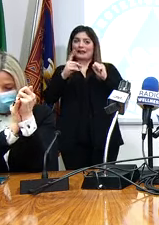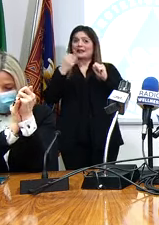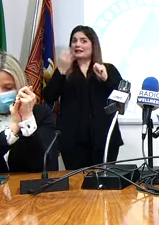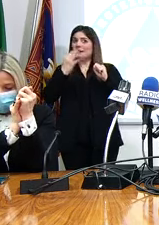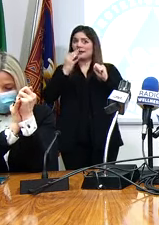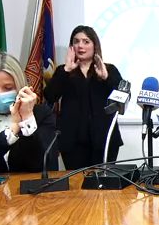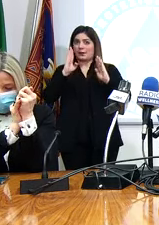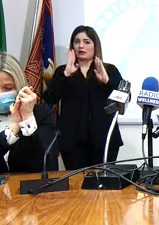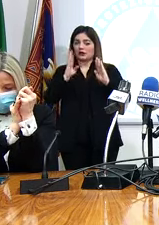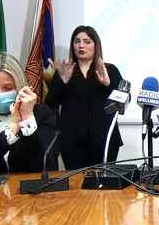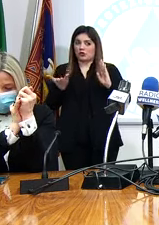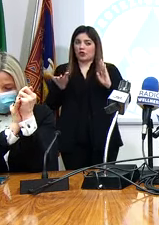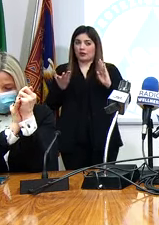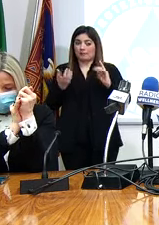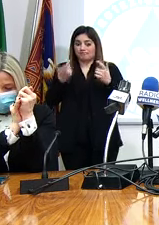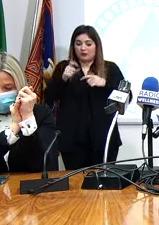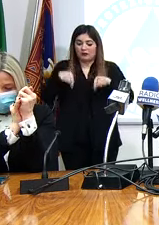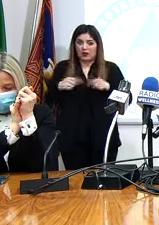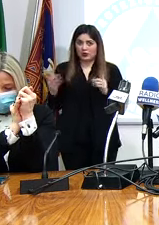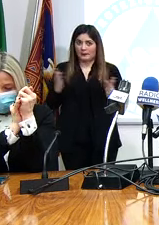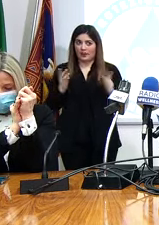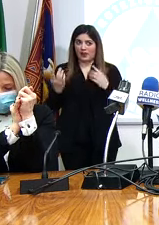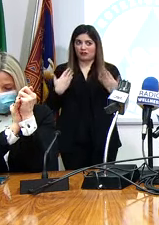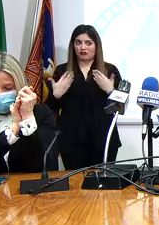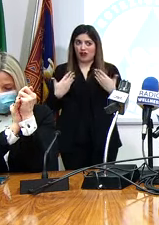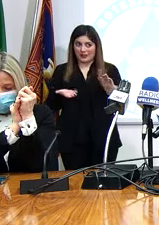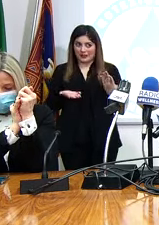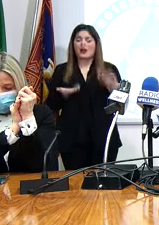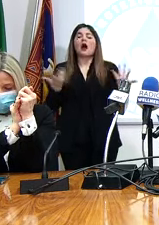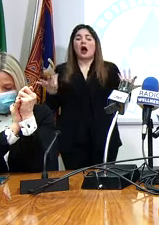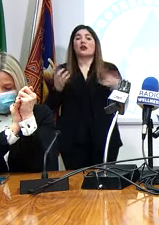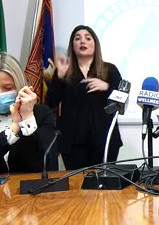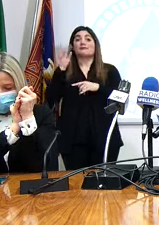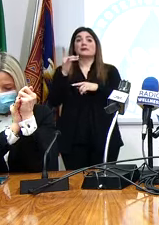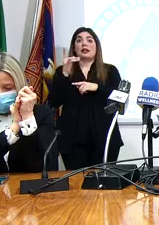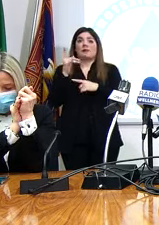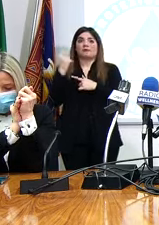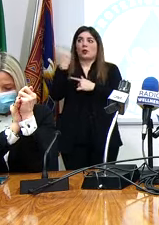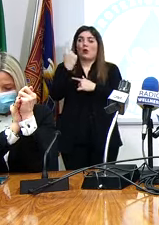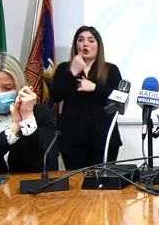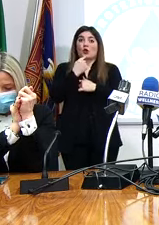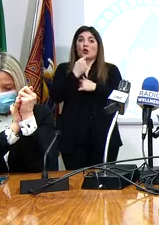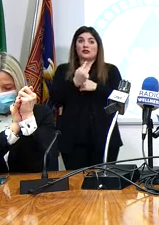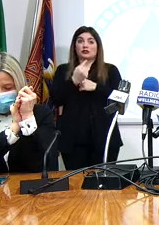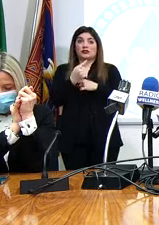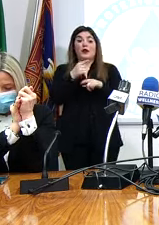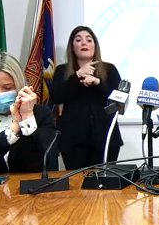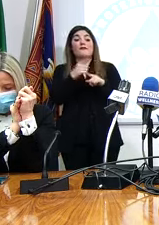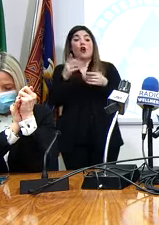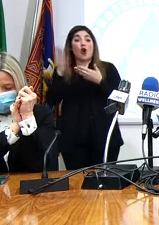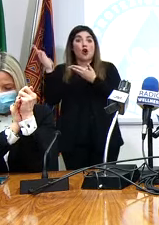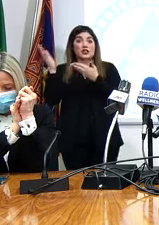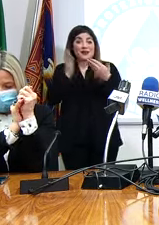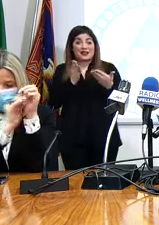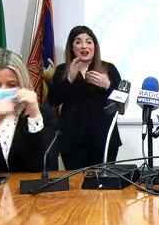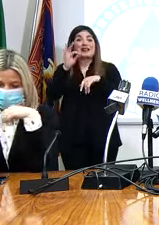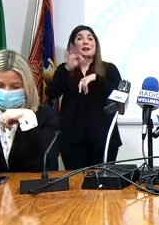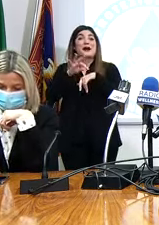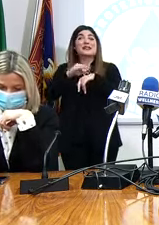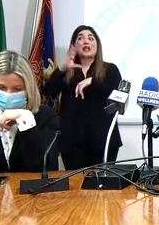tu mi dici avete ospitato di recente persone in terapia intensiva Covid di altre regioni, no. A meno che non